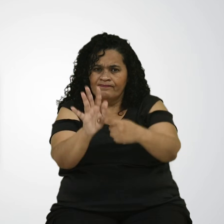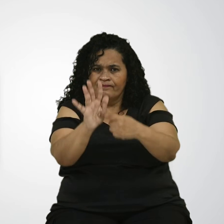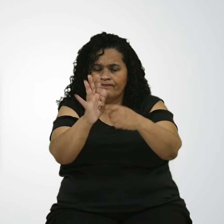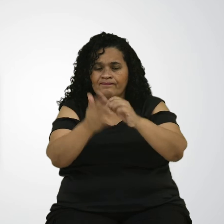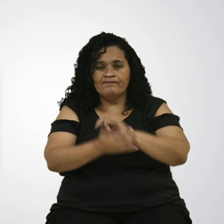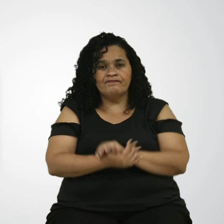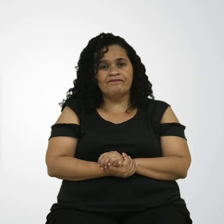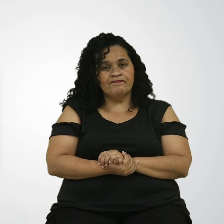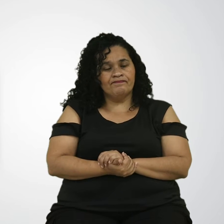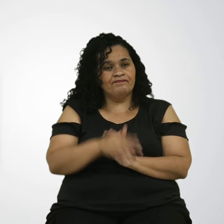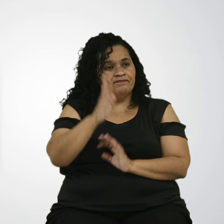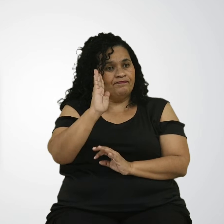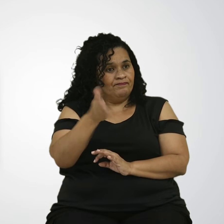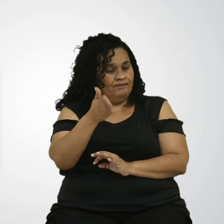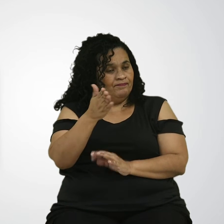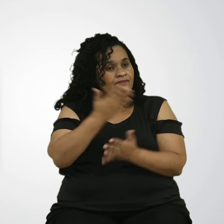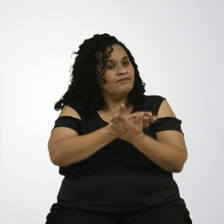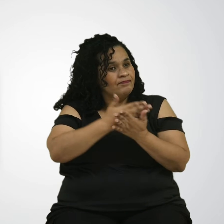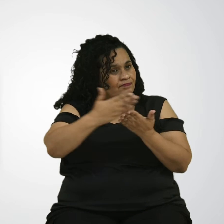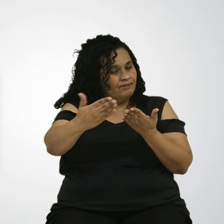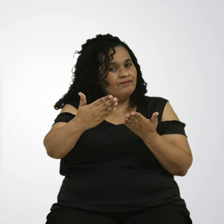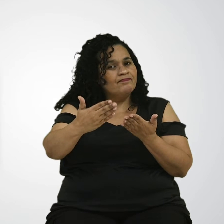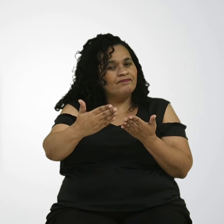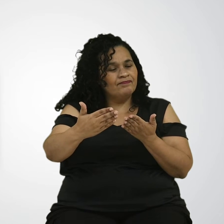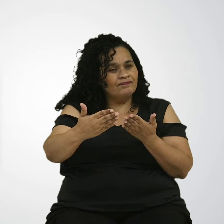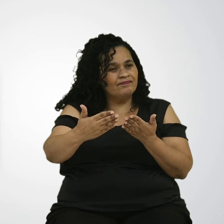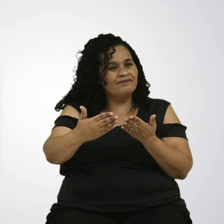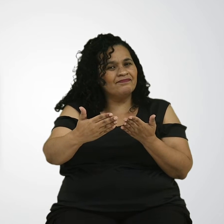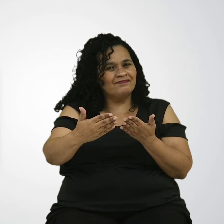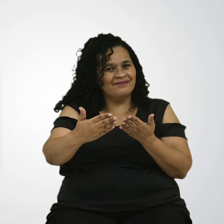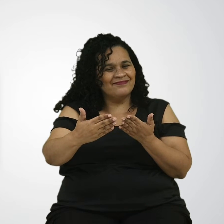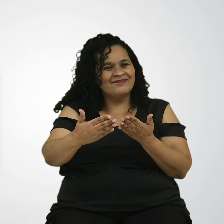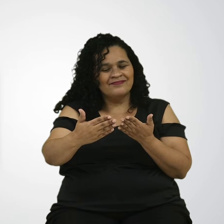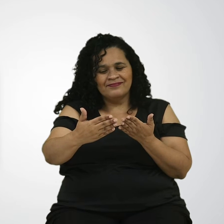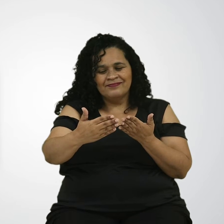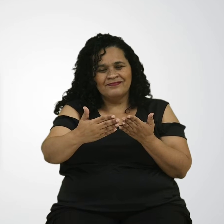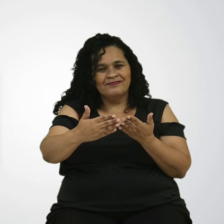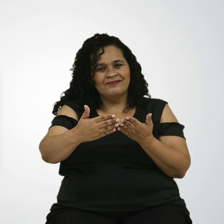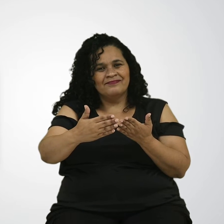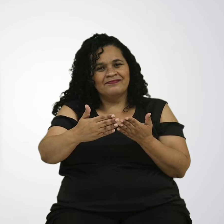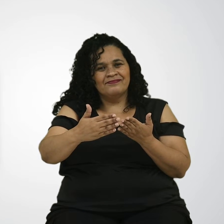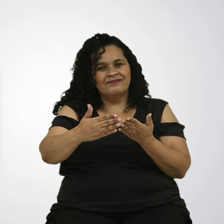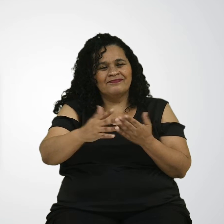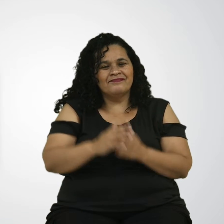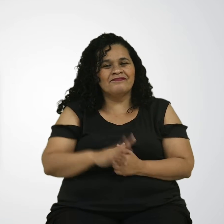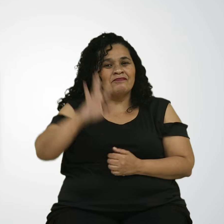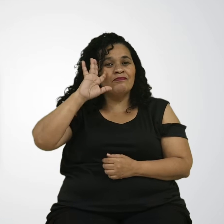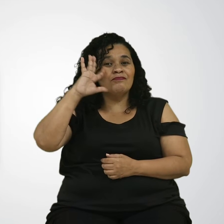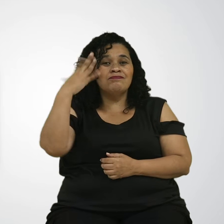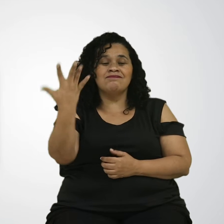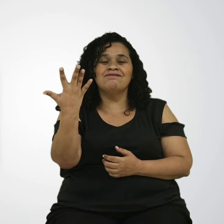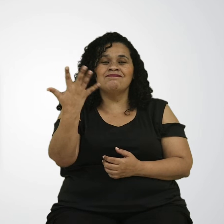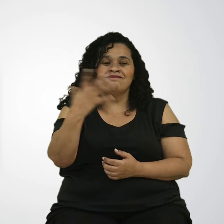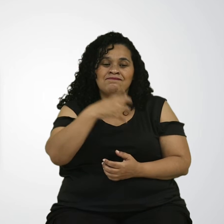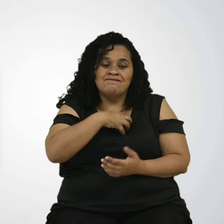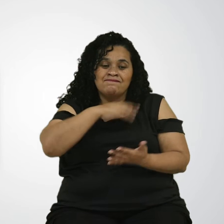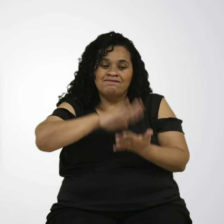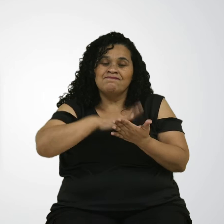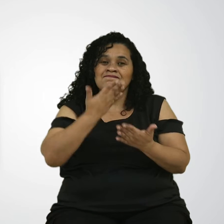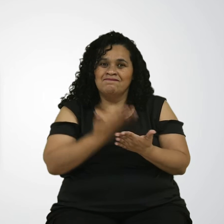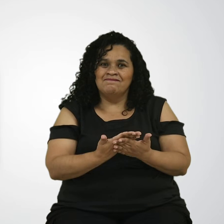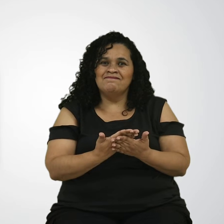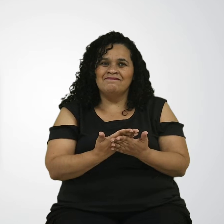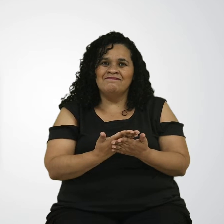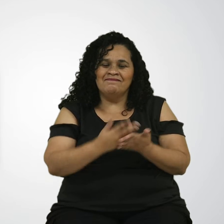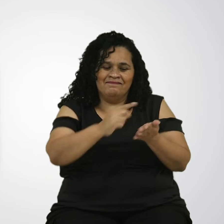lição já decidiu começar já botando a mão no vespeiro e resolvendo o problema da interpretação, né? Então vamos